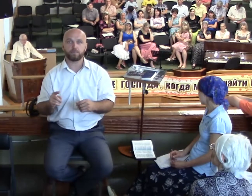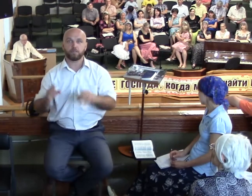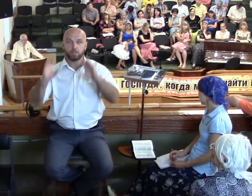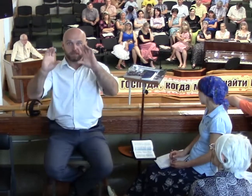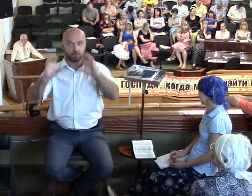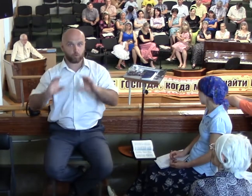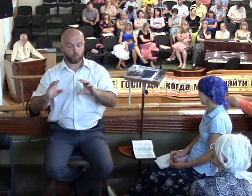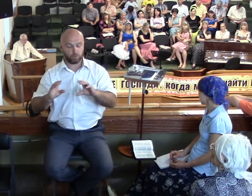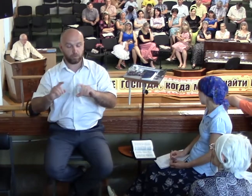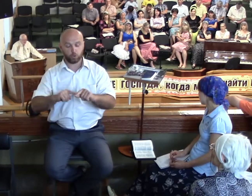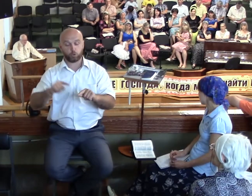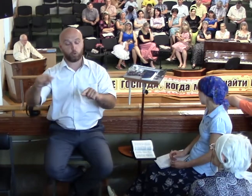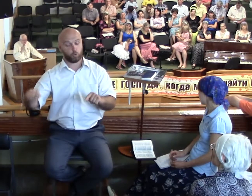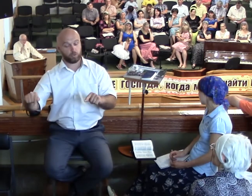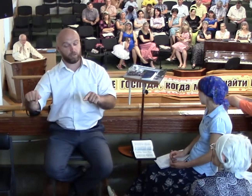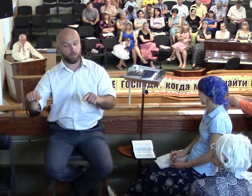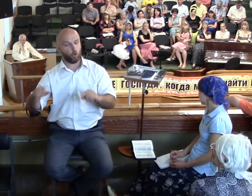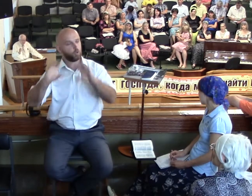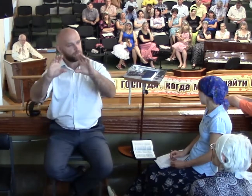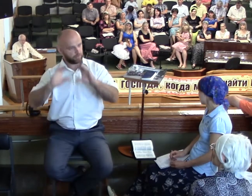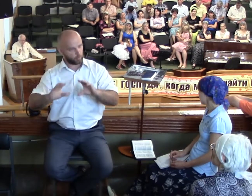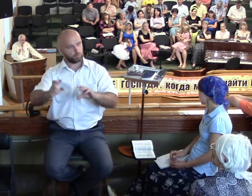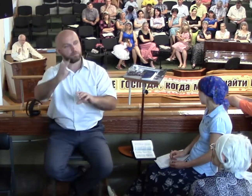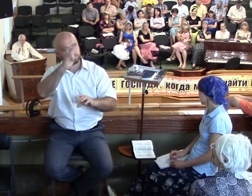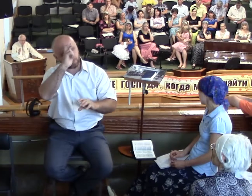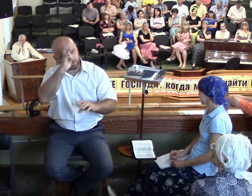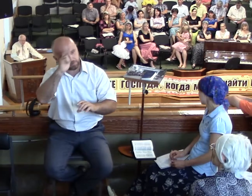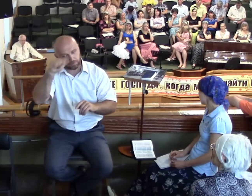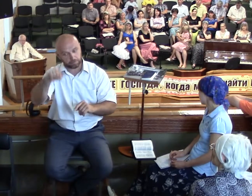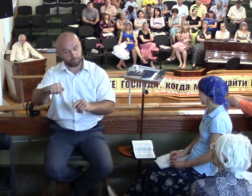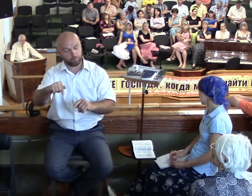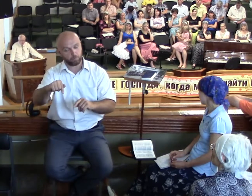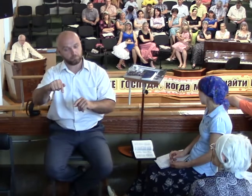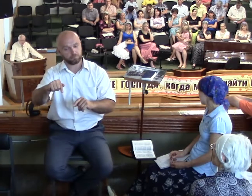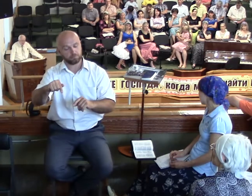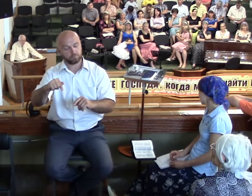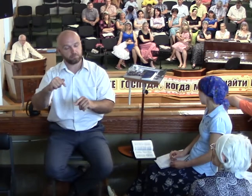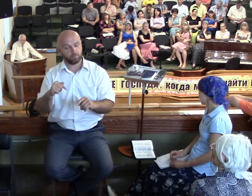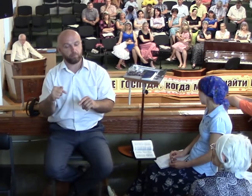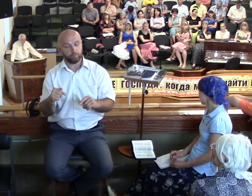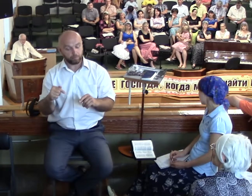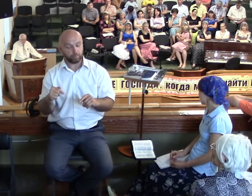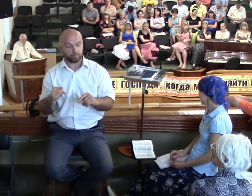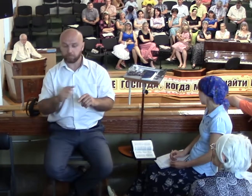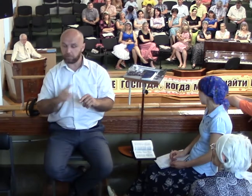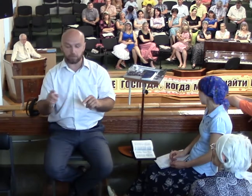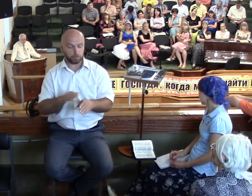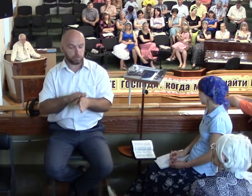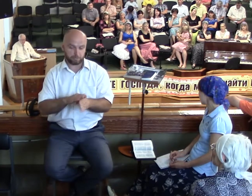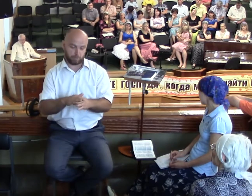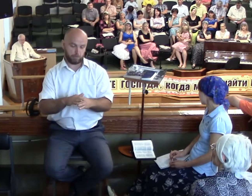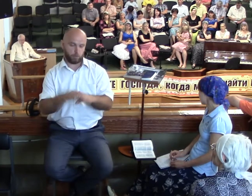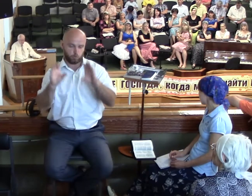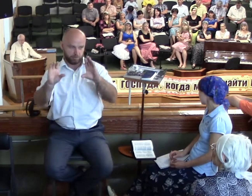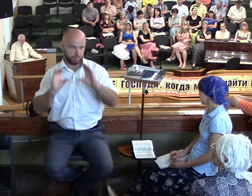царства твоего, и законы их отличаются от законов всех народов, и законов царя они не выполняют, и цели